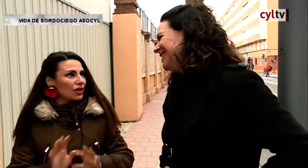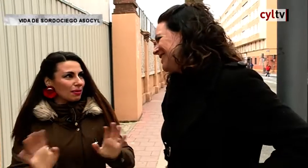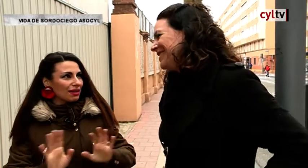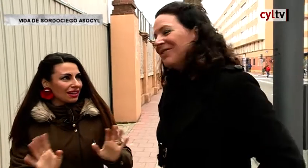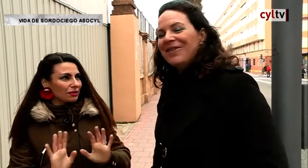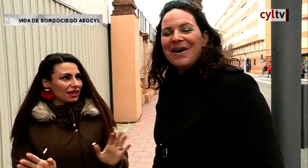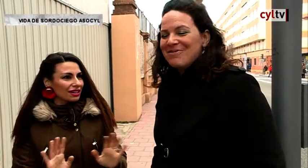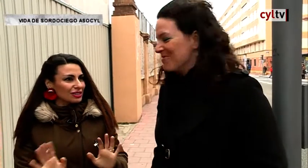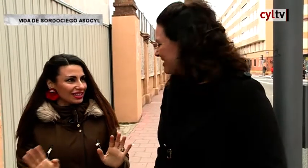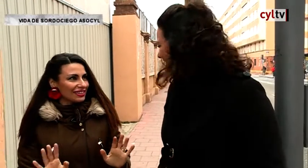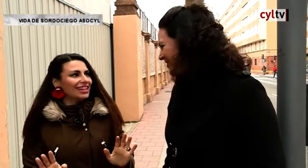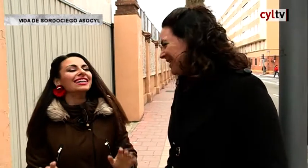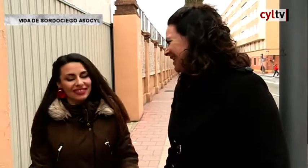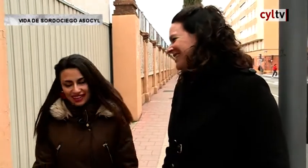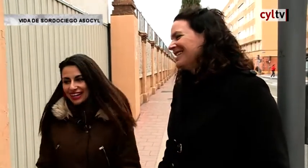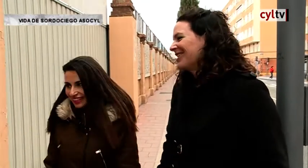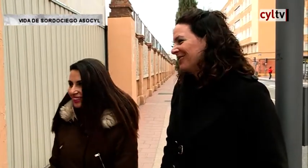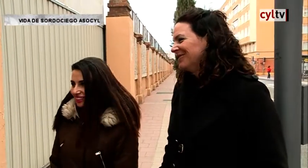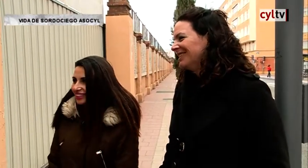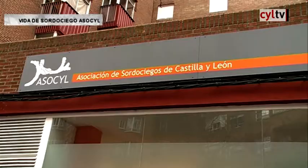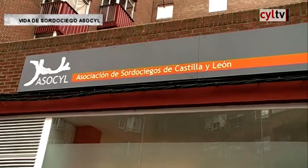hablo el no lenguaje hablo de los comunicación. Signos. Vale. Se ha roto.